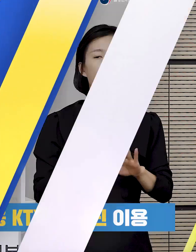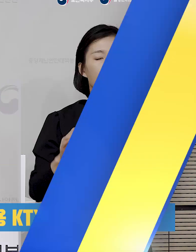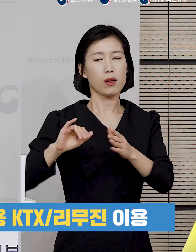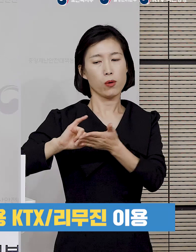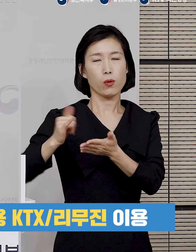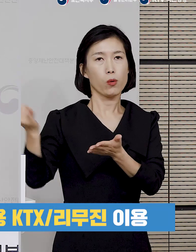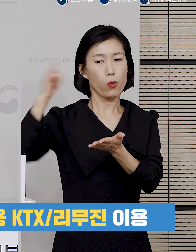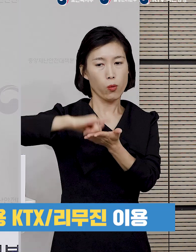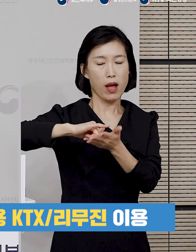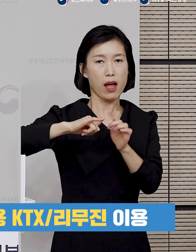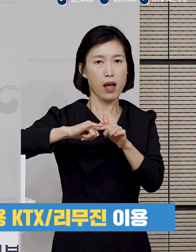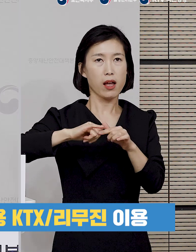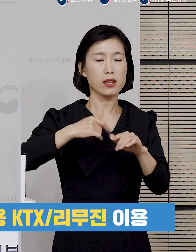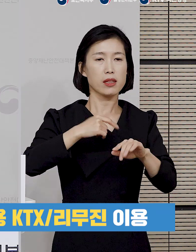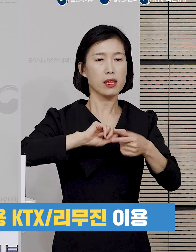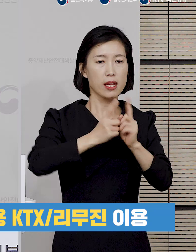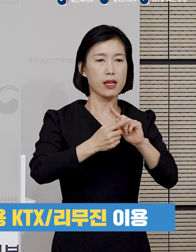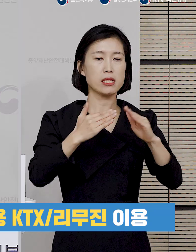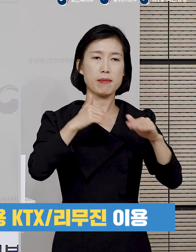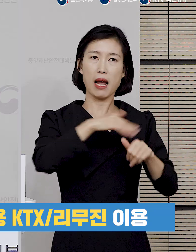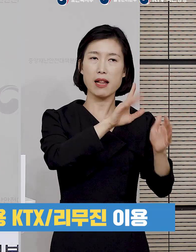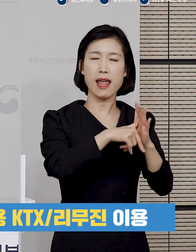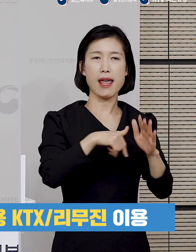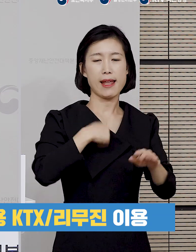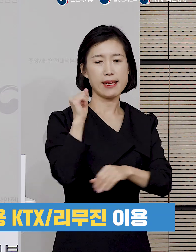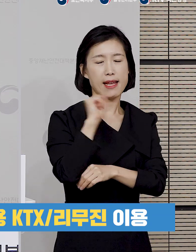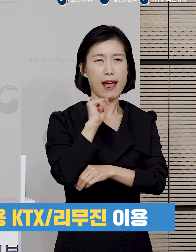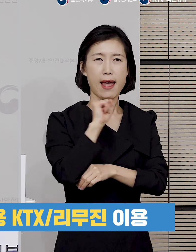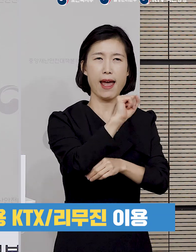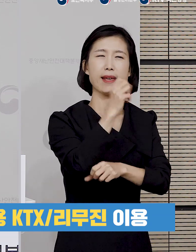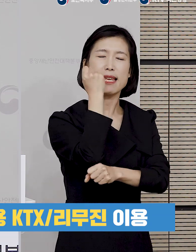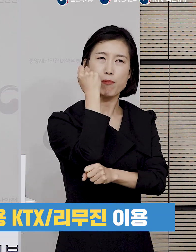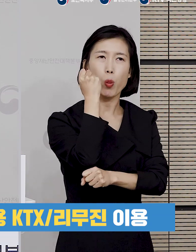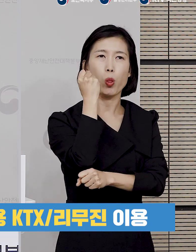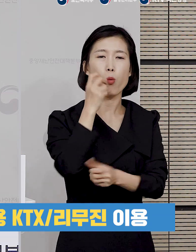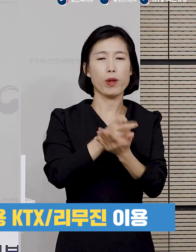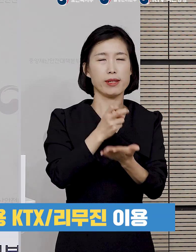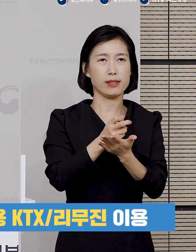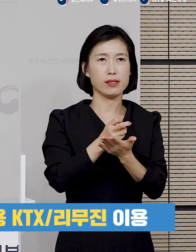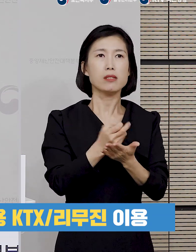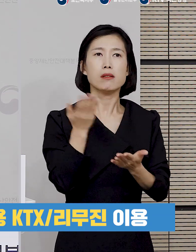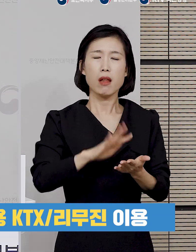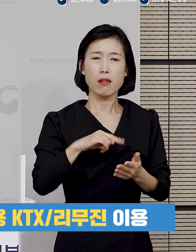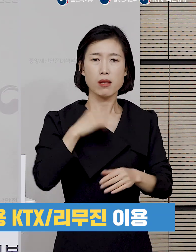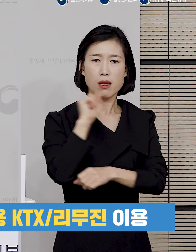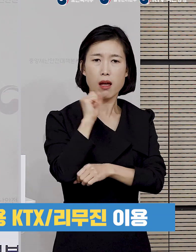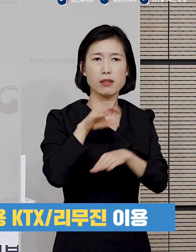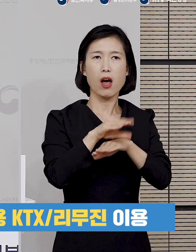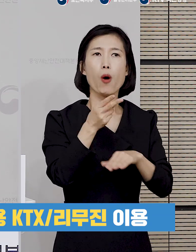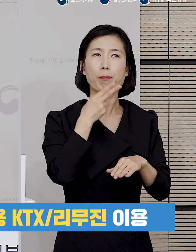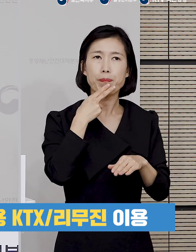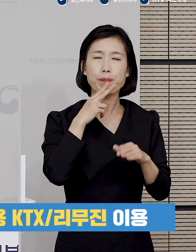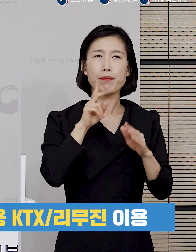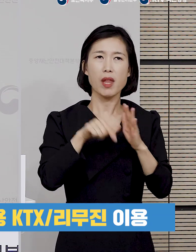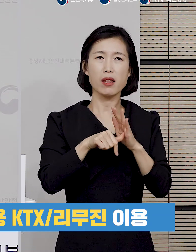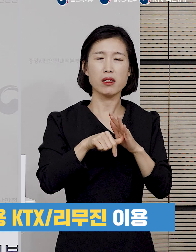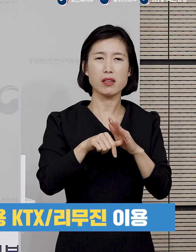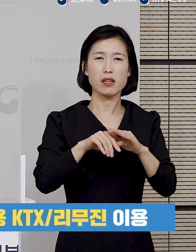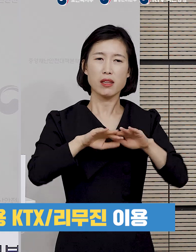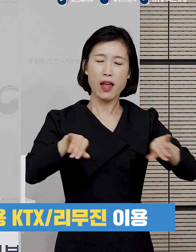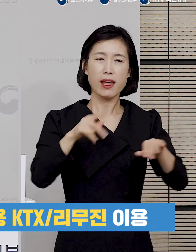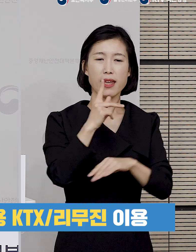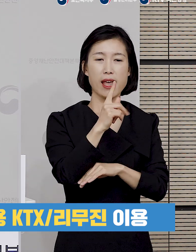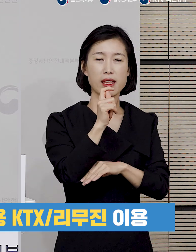공항에서 자택으로 이동하는 것은 이제 자가용이 원칙 이라고 말씀을 드렸습니다 그런데 그것이 여의치 않을 경우에는